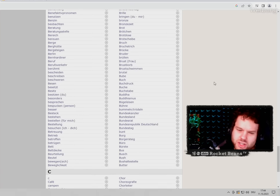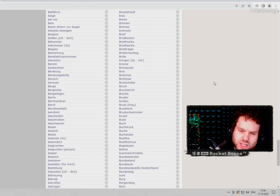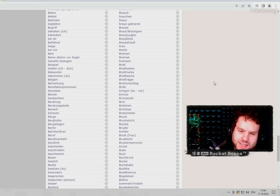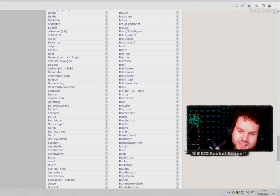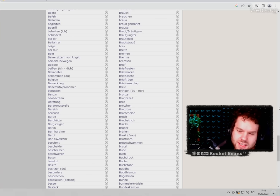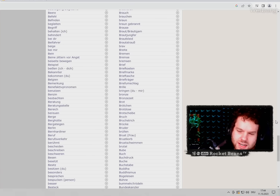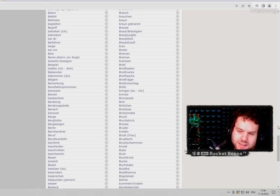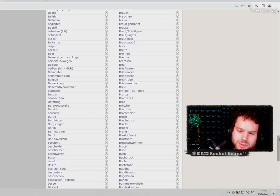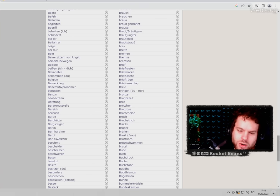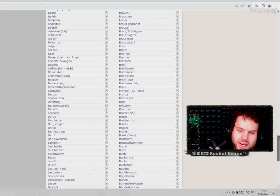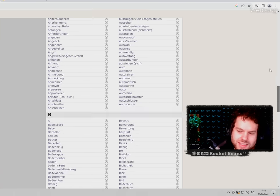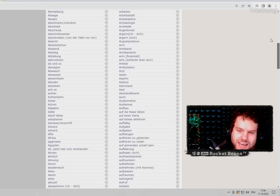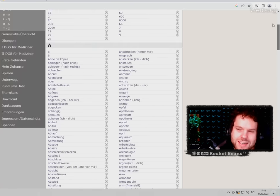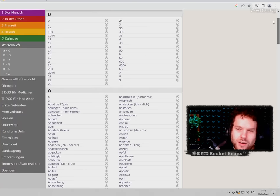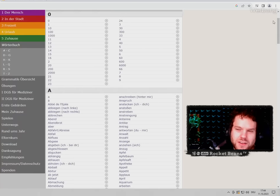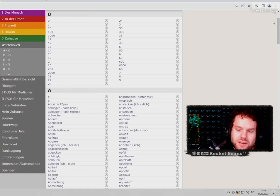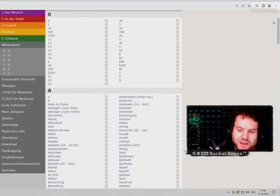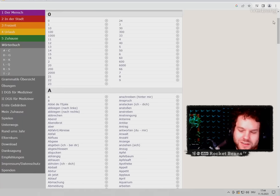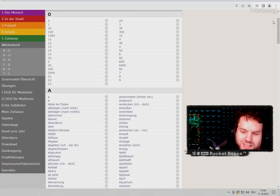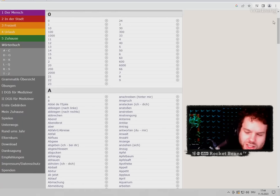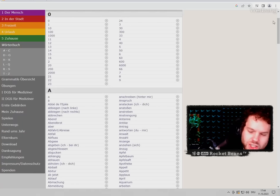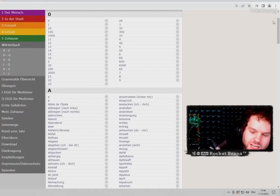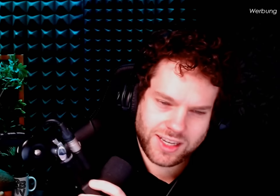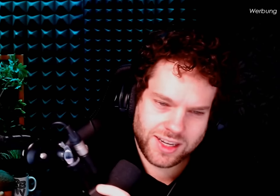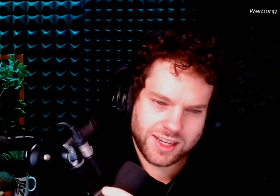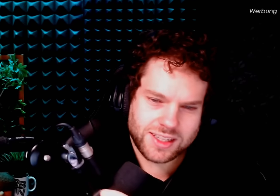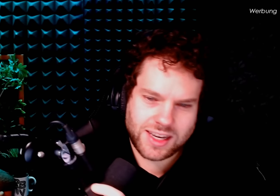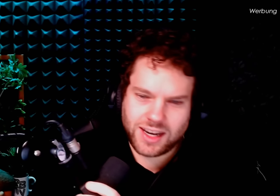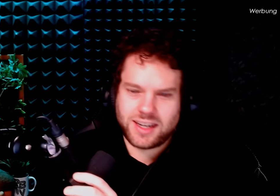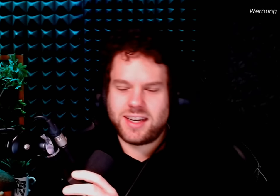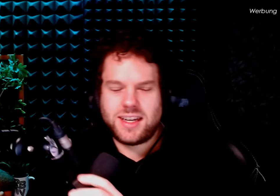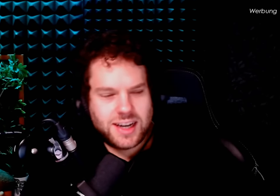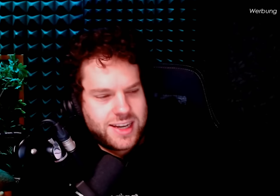Verstehe ich jetzt nicht ganz, aber okay. Das hätte auf jeden Fall, Klischee-Sachen angeht...